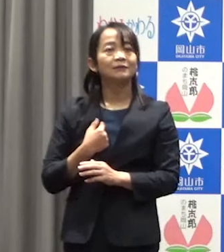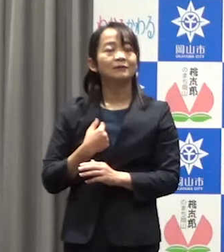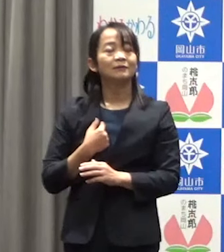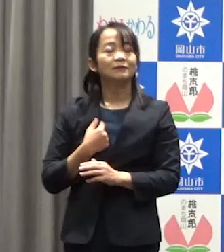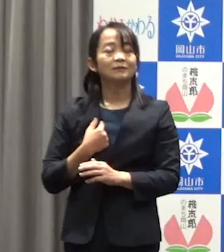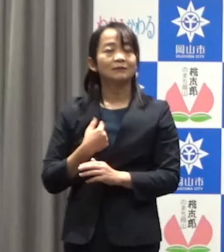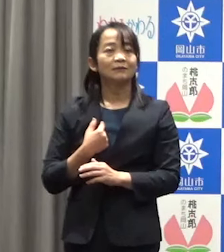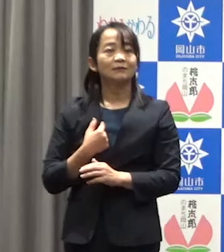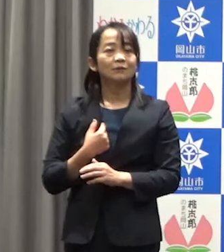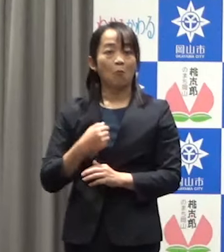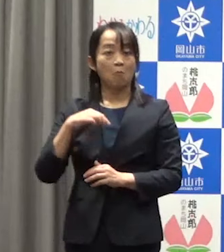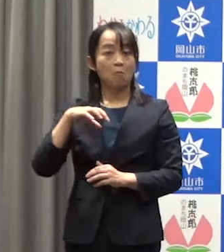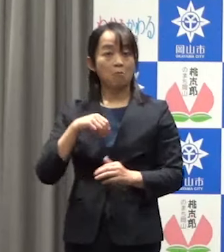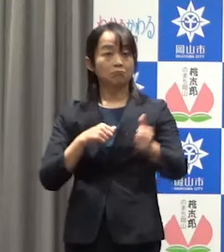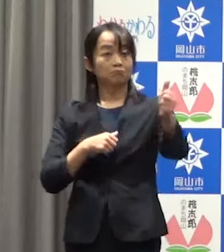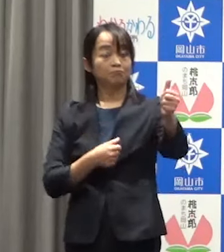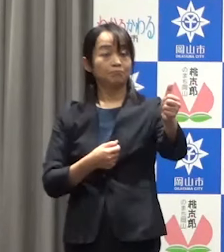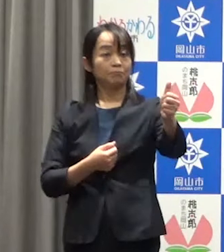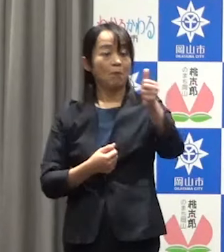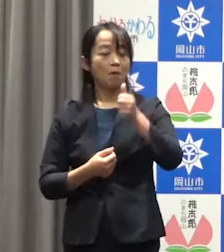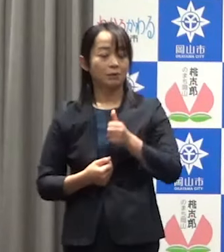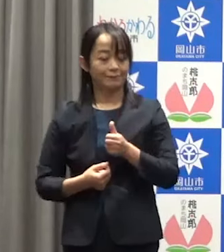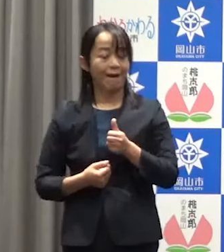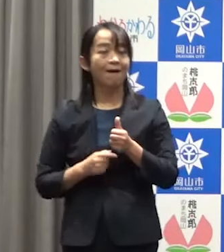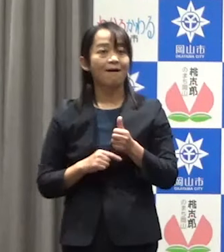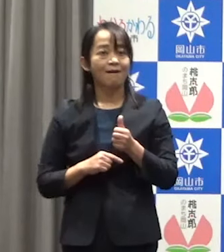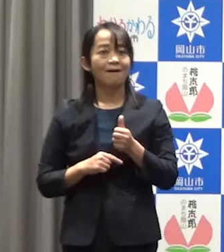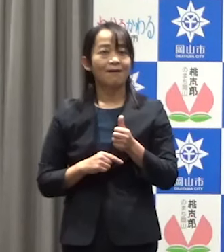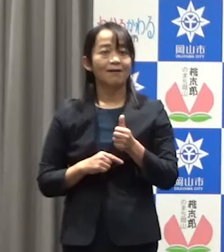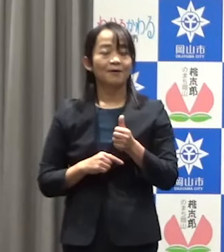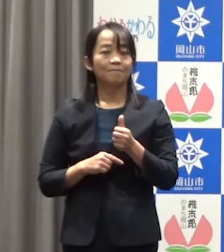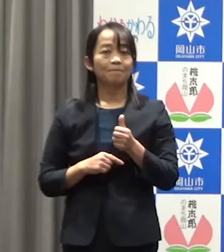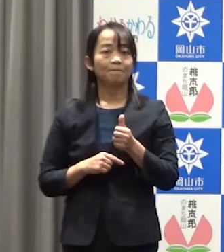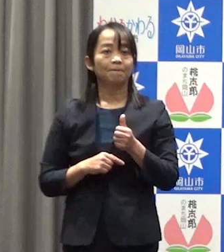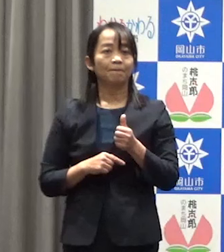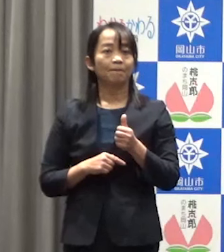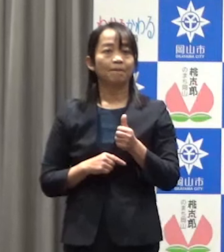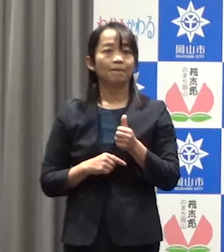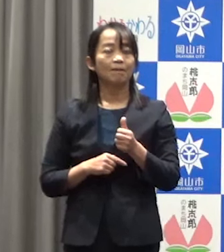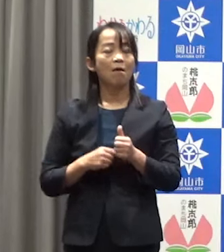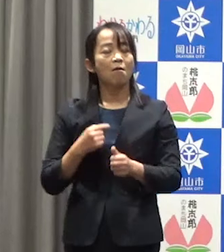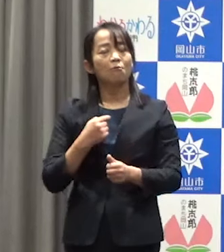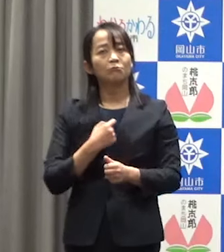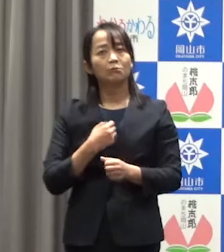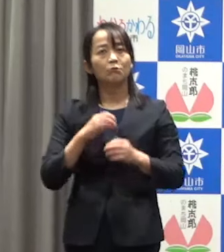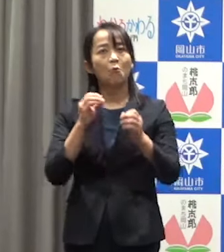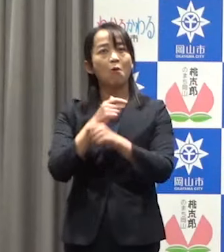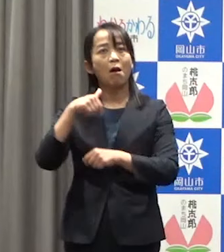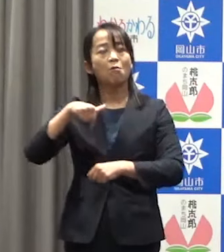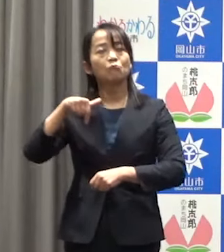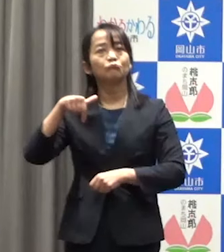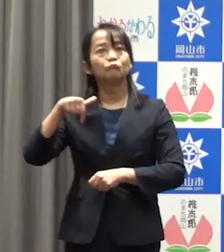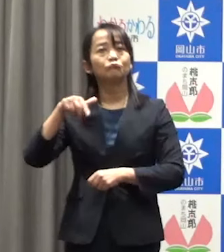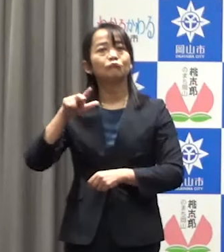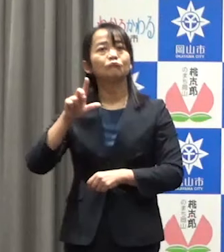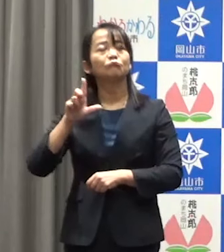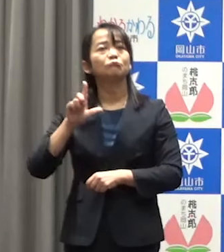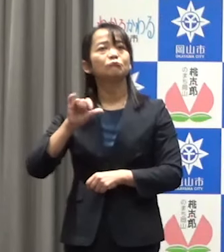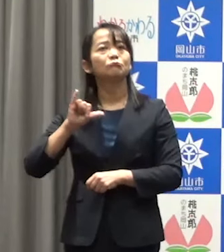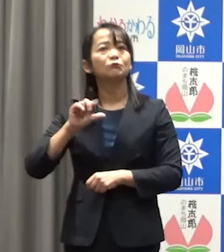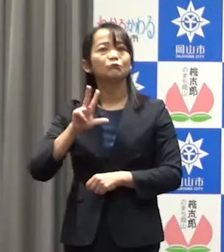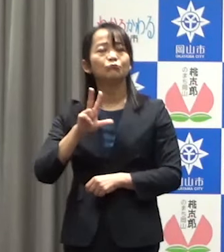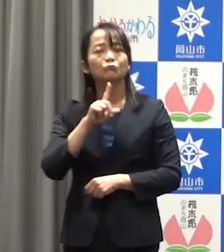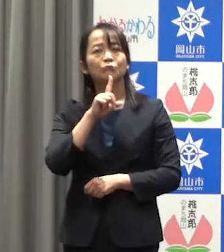れましてですね、実はその頃まではオカフィルと言いながらですね、メンバ